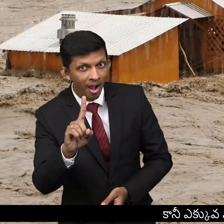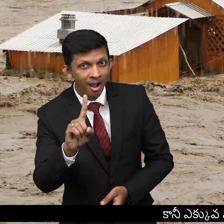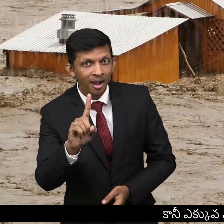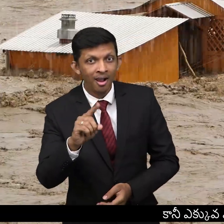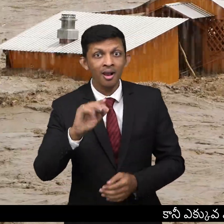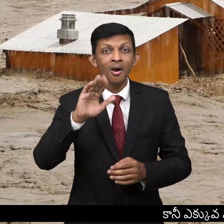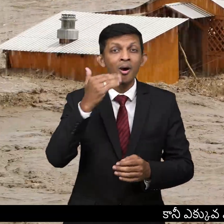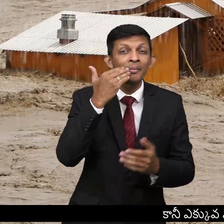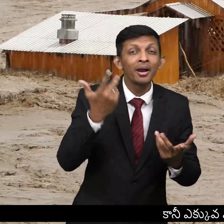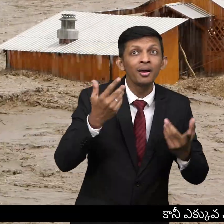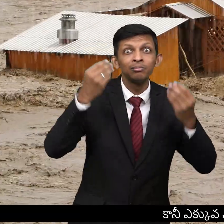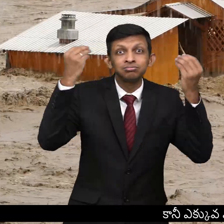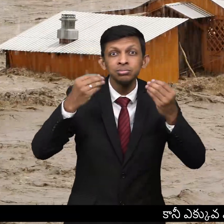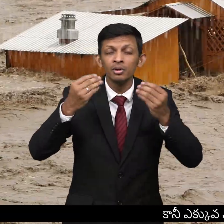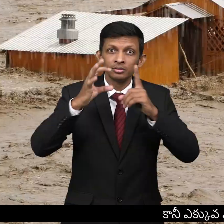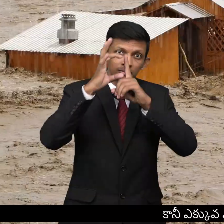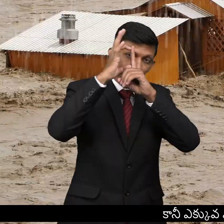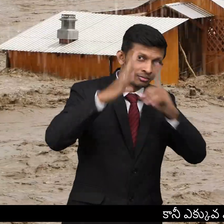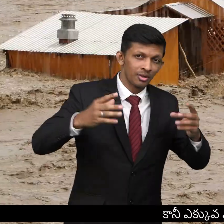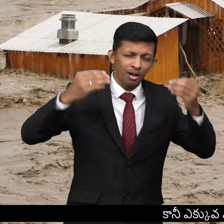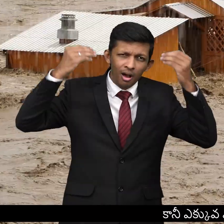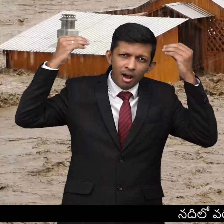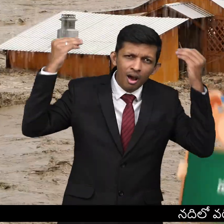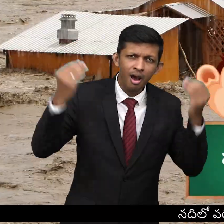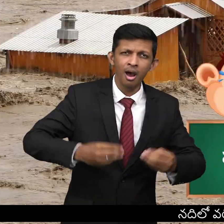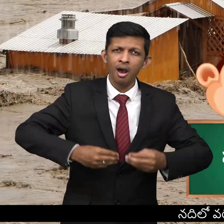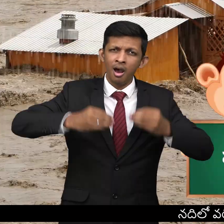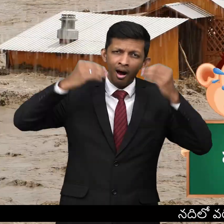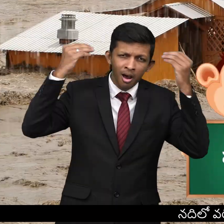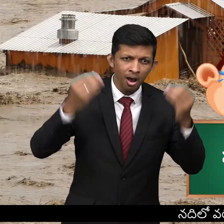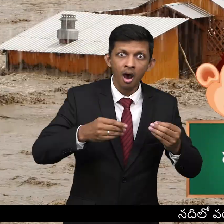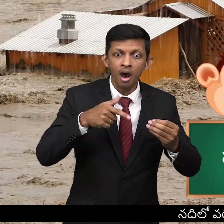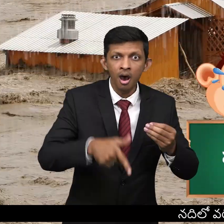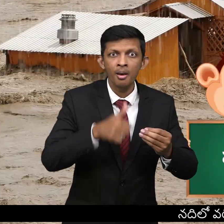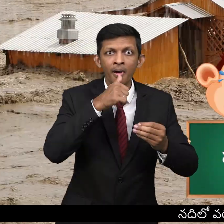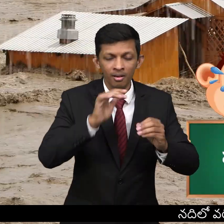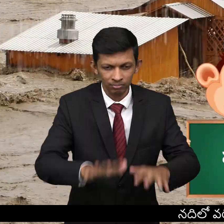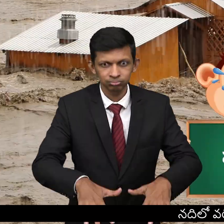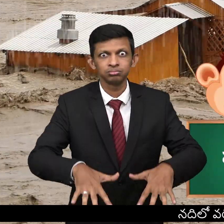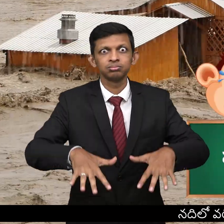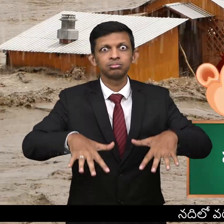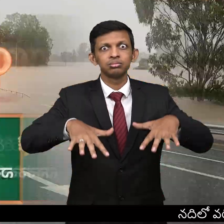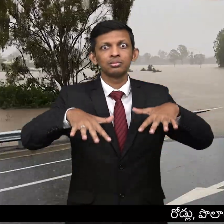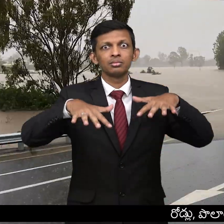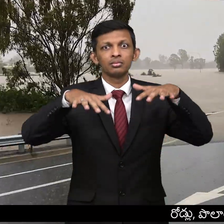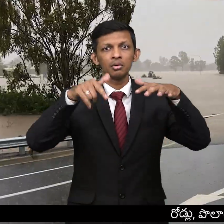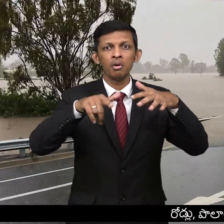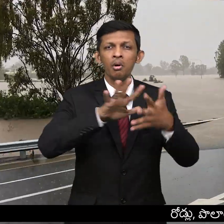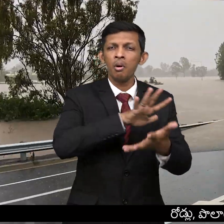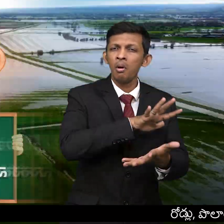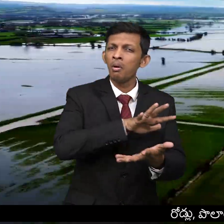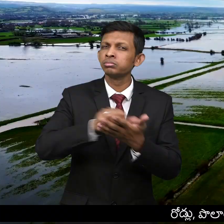కానీ ఎక్కువ వర్షాలు కురిసినప్పుడు నదిలో వరదలు వచ్చి ఇళ్ళు,